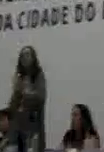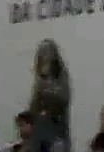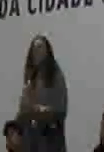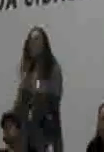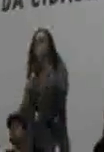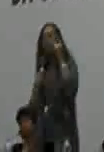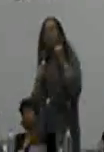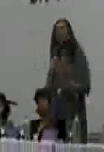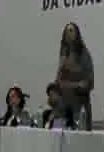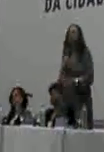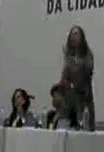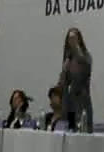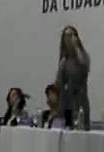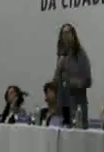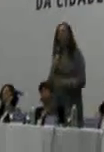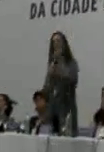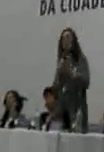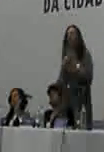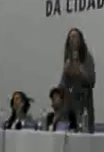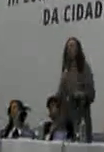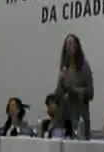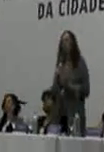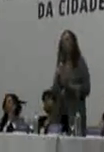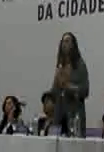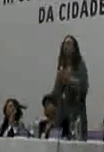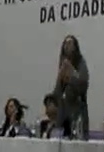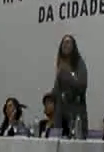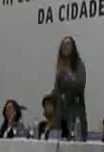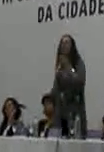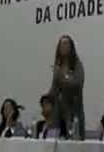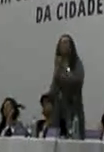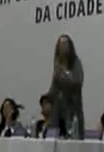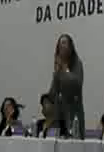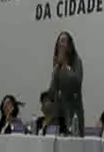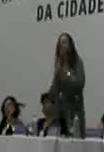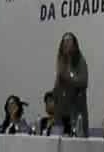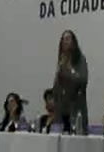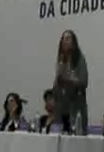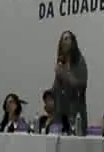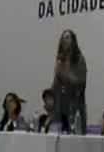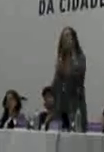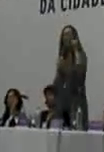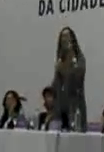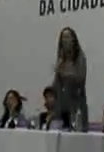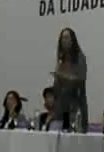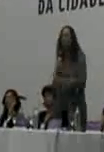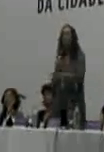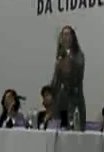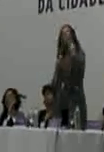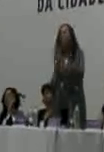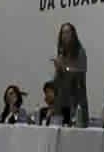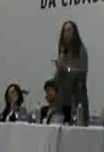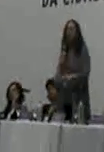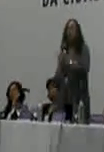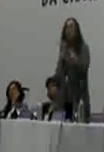a gente não eleva a autoestima, a compreensão e acaba com a discriminação se a gente não conseguir perceber que cultura não é só evento